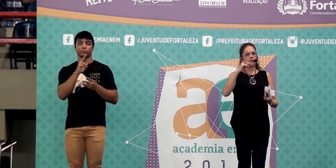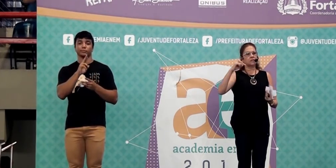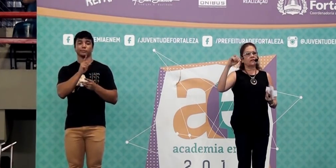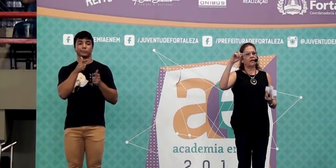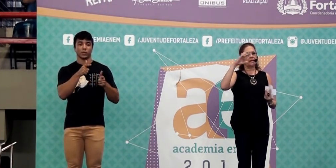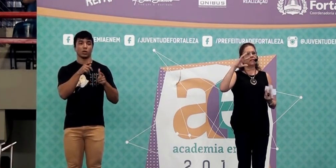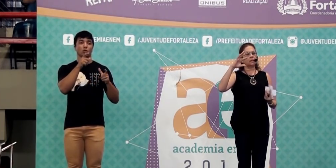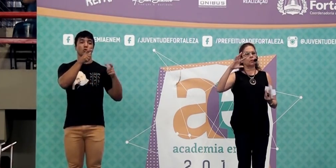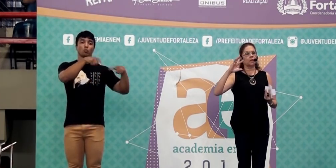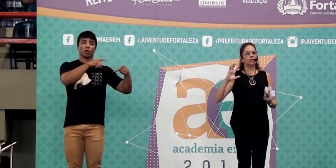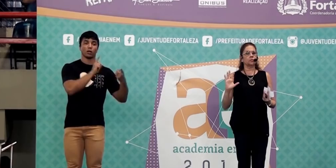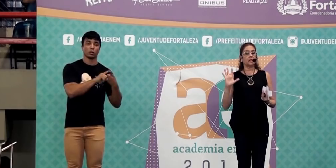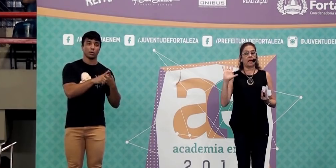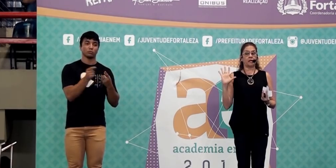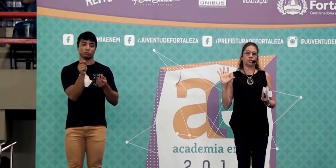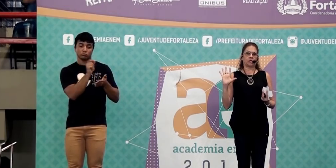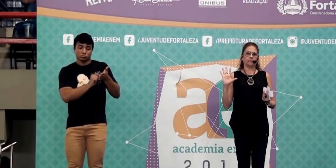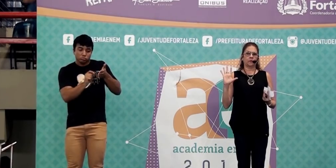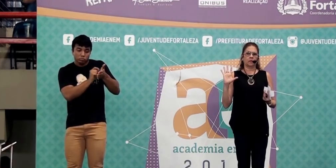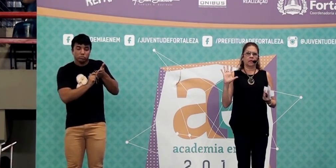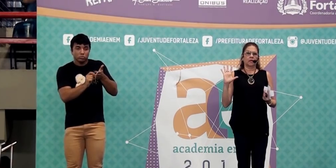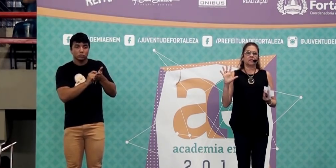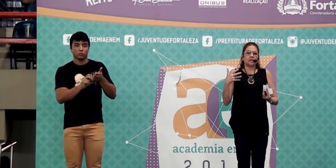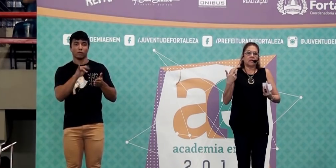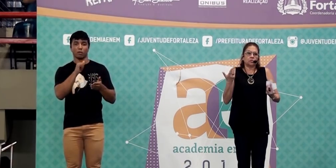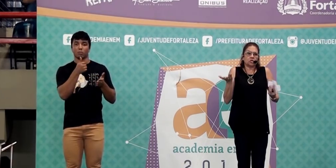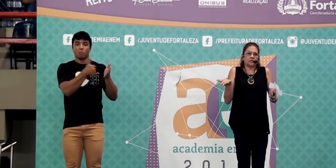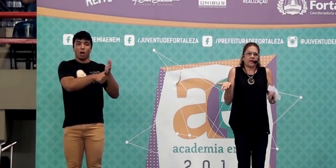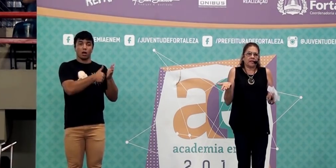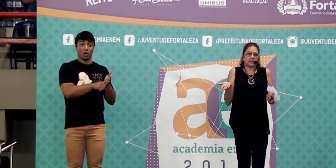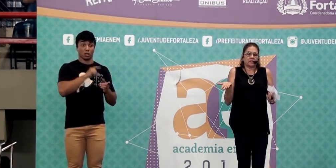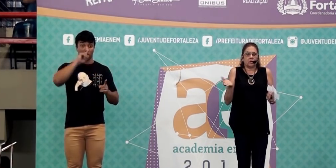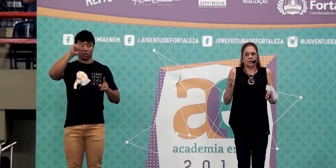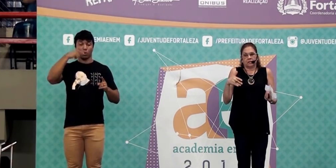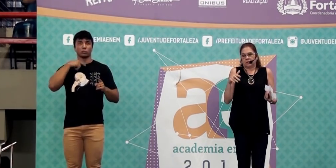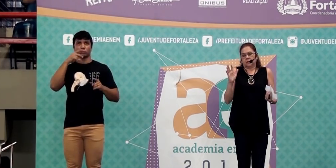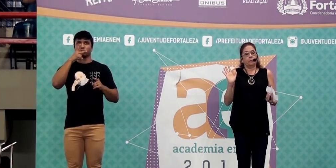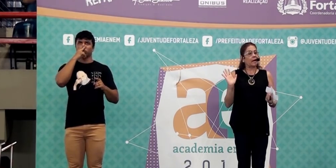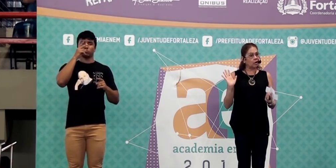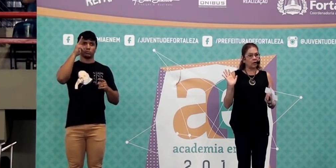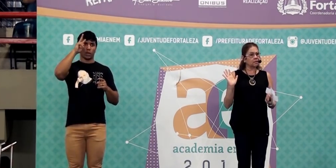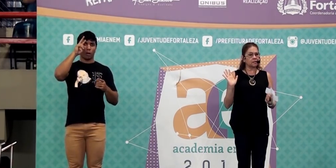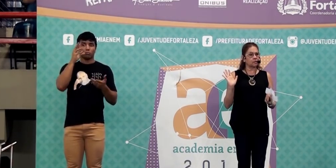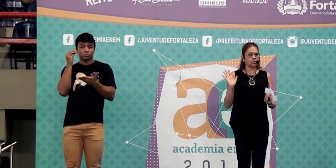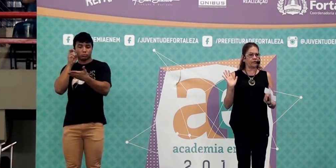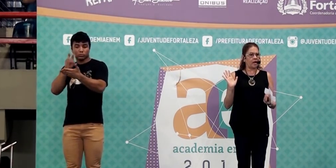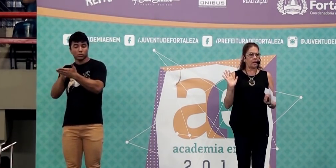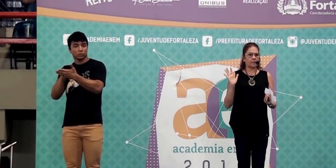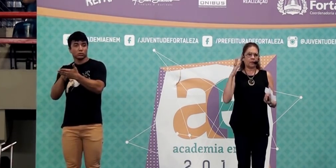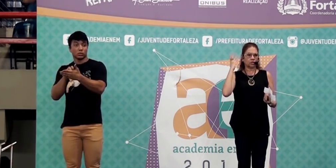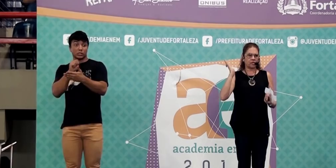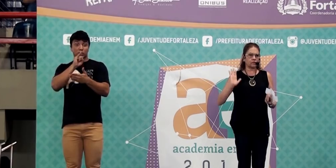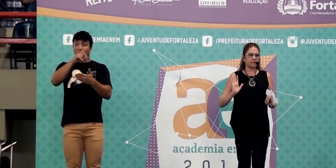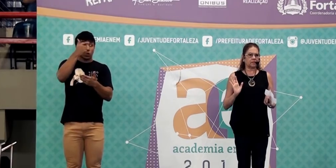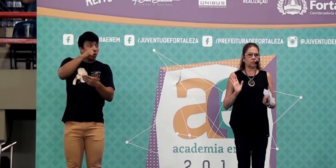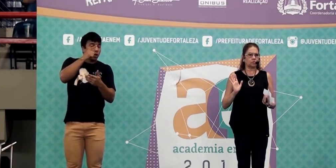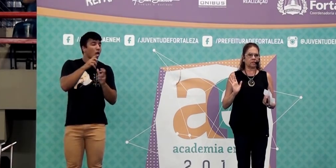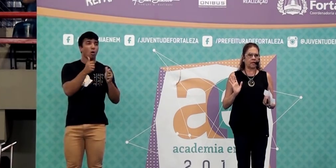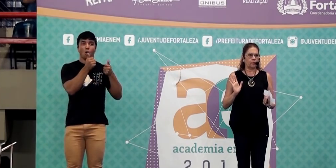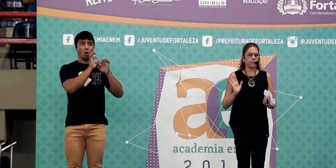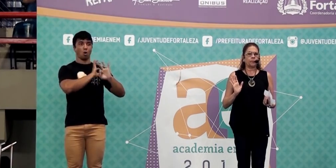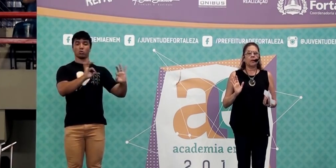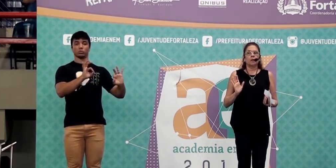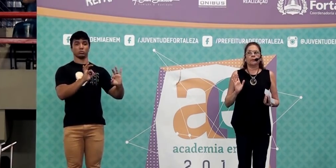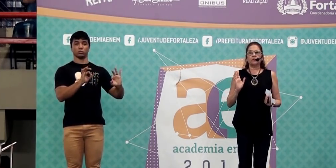lugar. Você vai circulando e deixa. Se não tiver essas coisas, melhor se não tiver, porque o texto vai ser